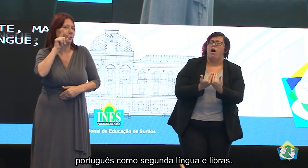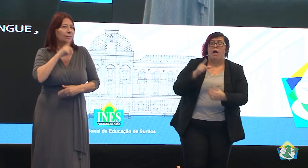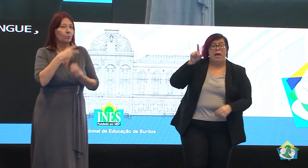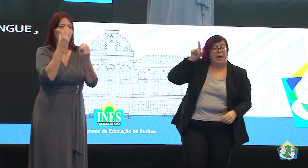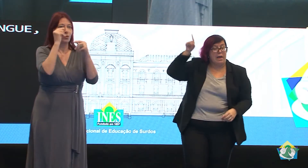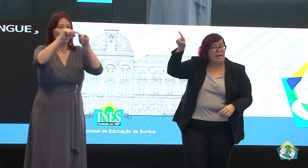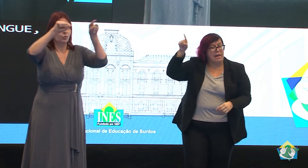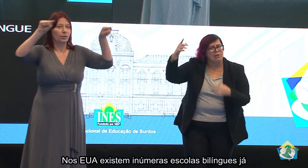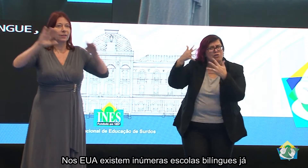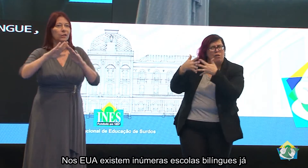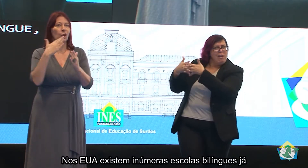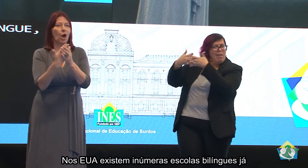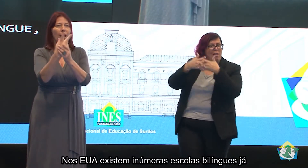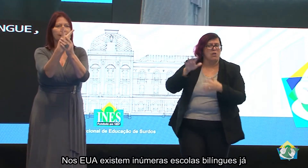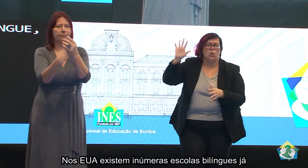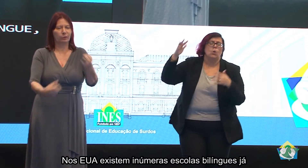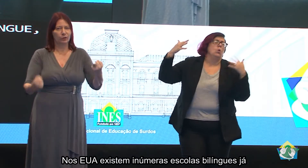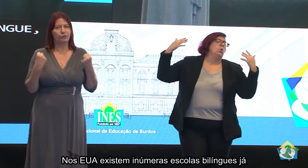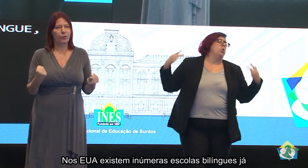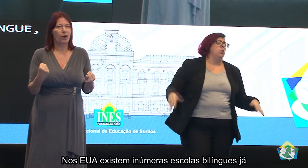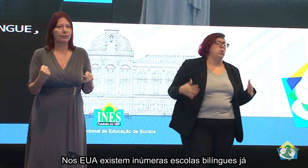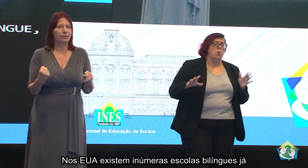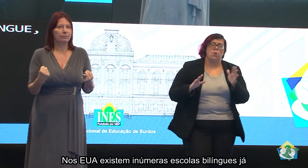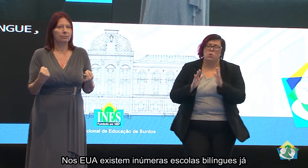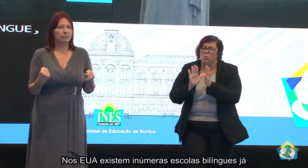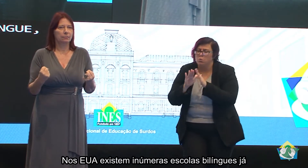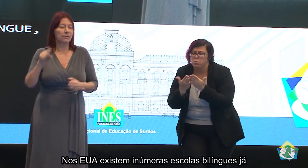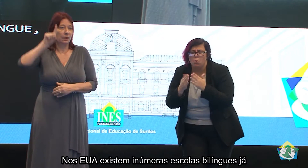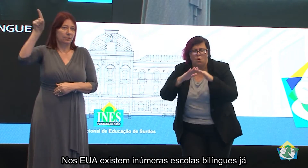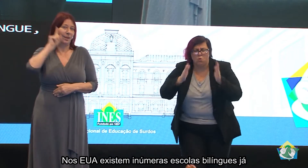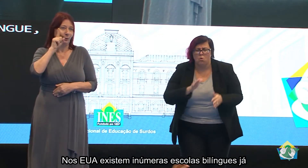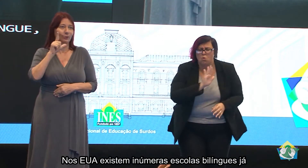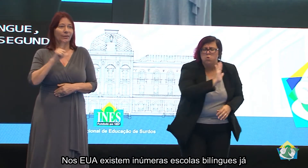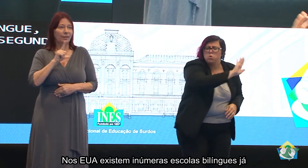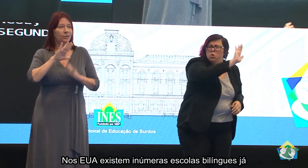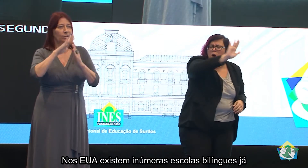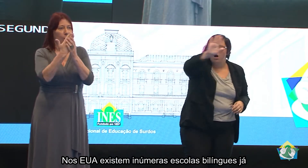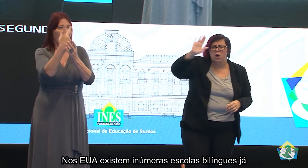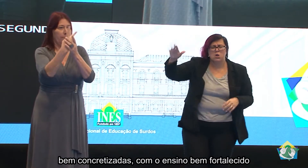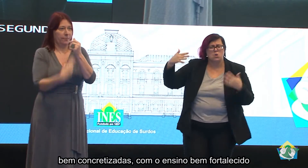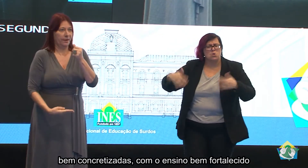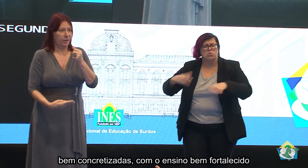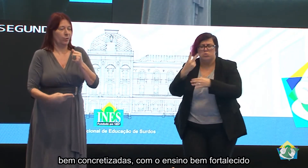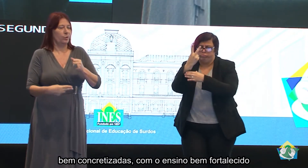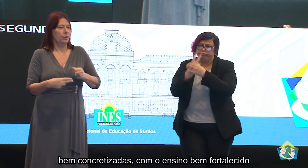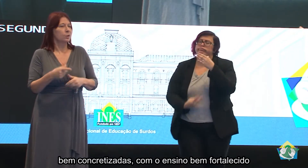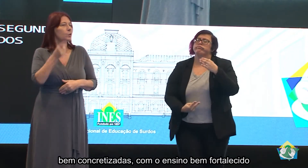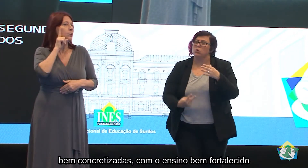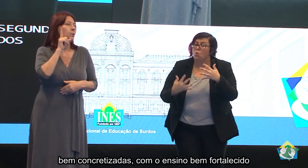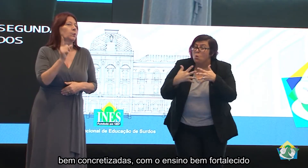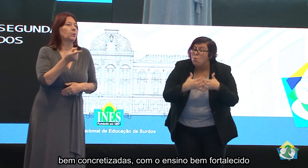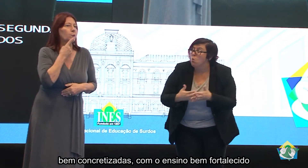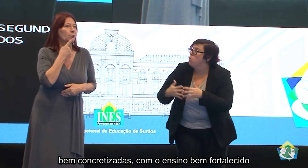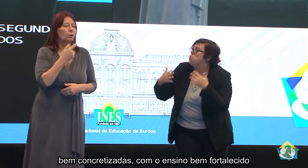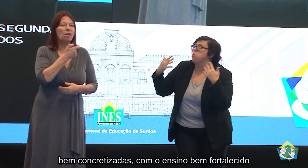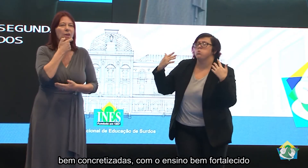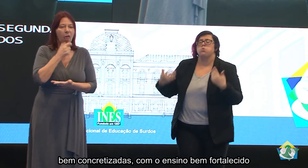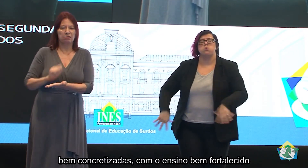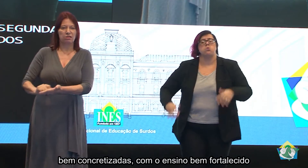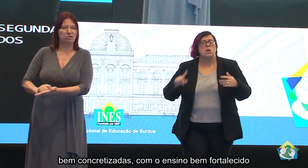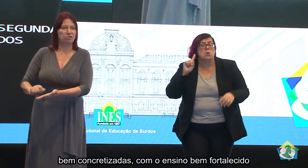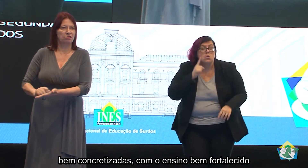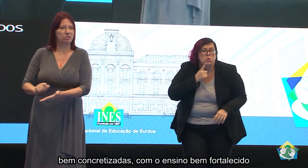Libras. Nos Estados Unidos, existem inúmeras escolas bilíngues já bem concretizadas,